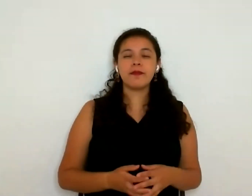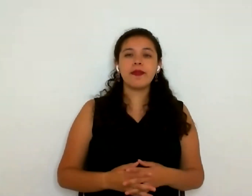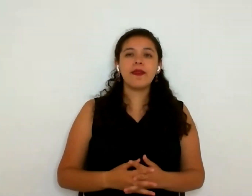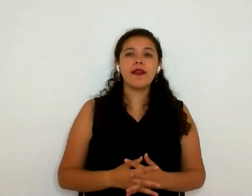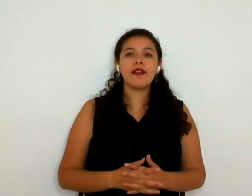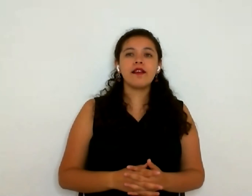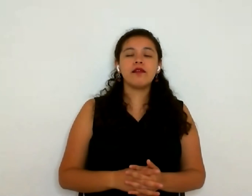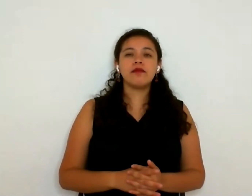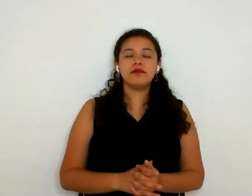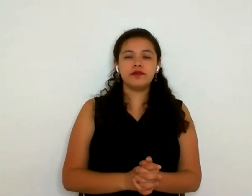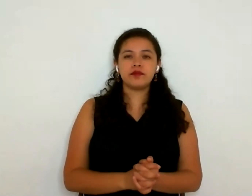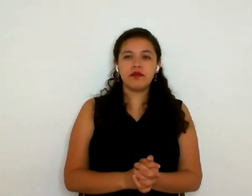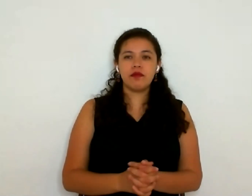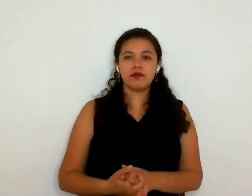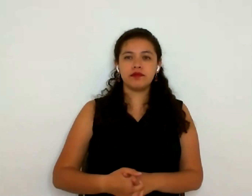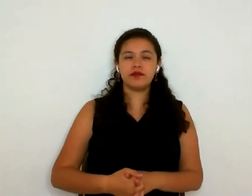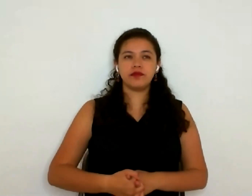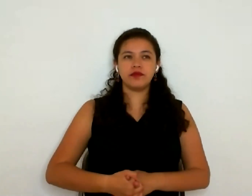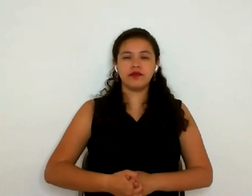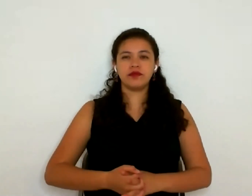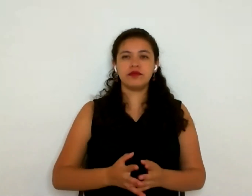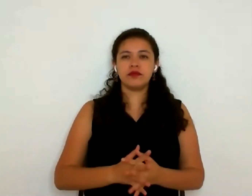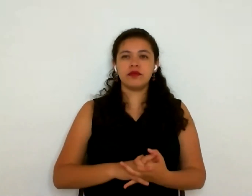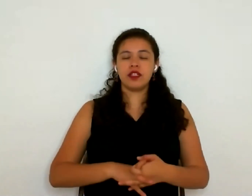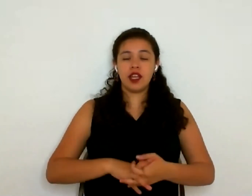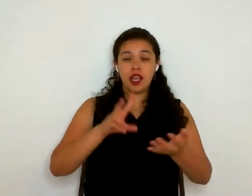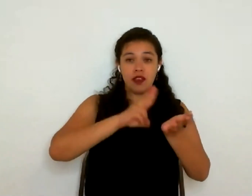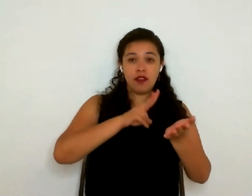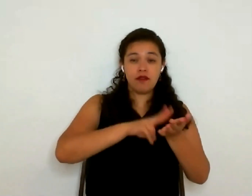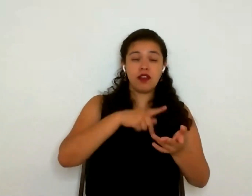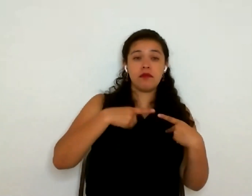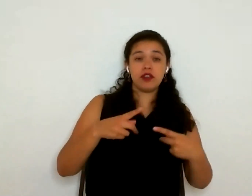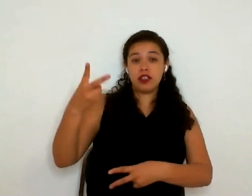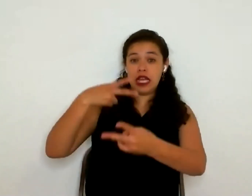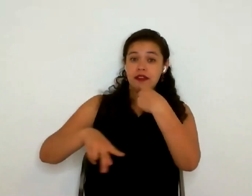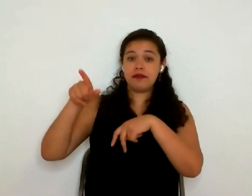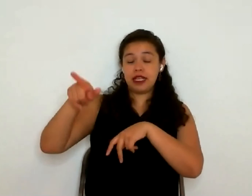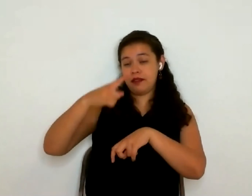y eso es válido que les comemos por una visita domiciliaria no yo creo que no